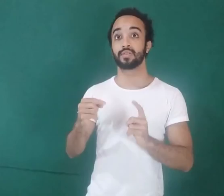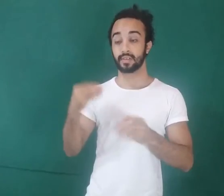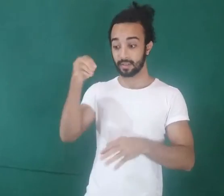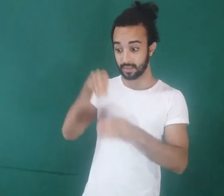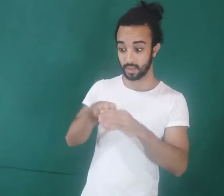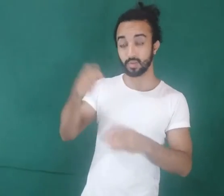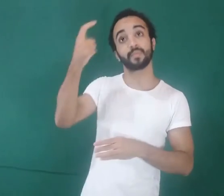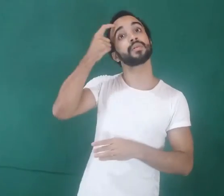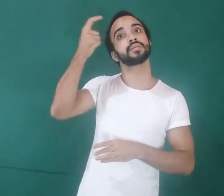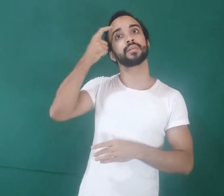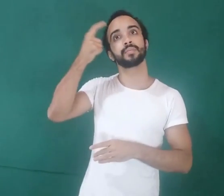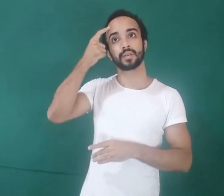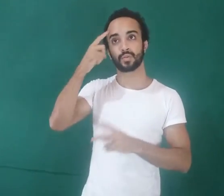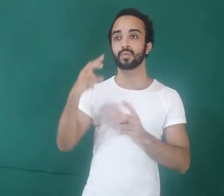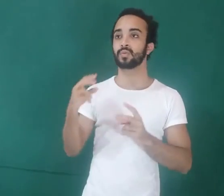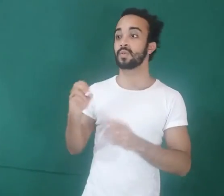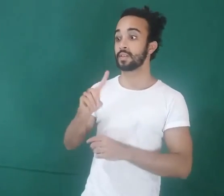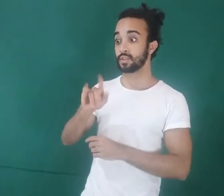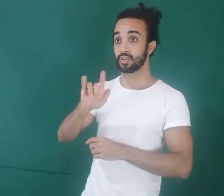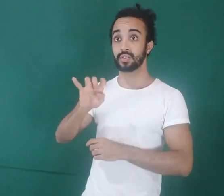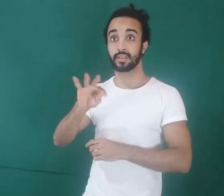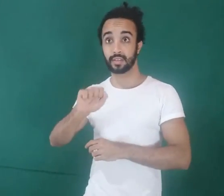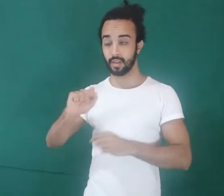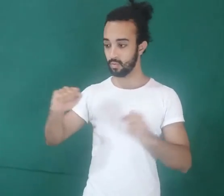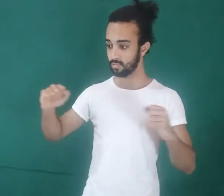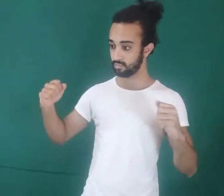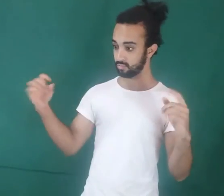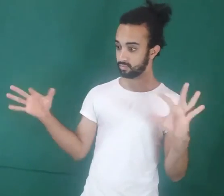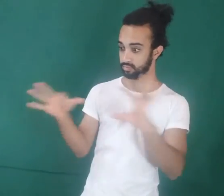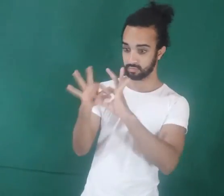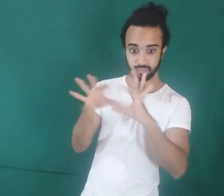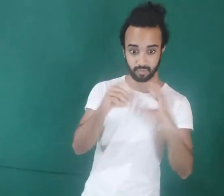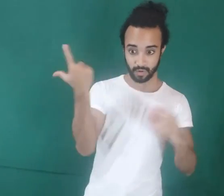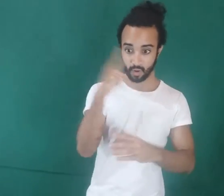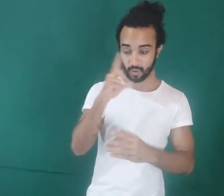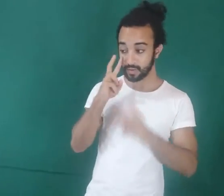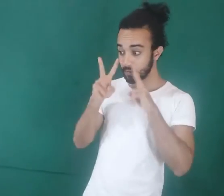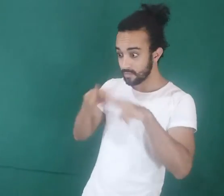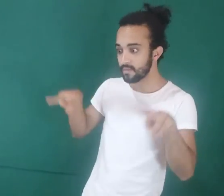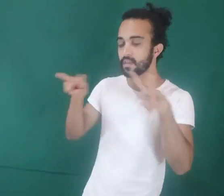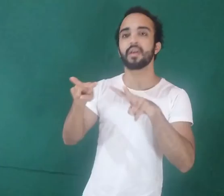um pensamento digital em rede para potencializar a virtualidade das coisas.